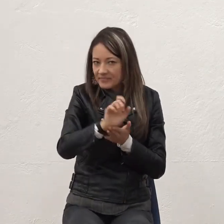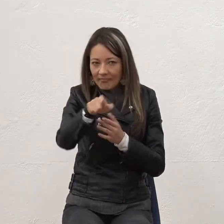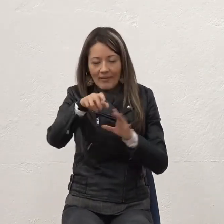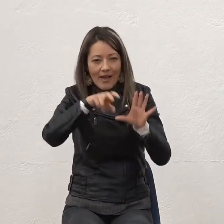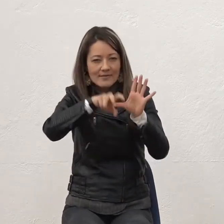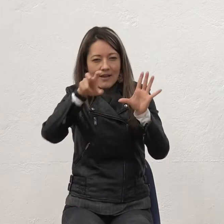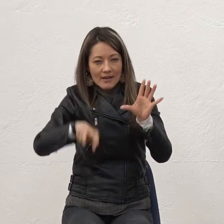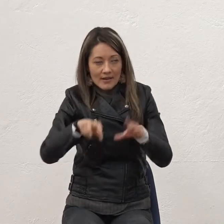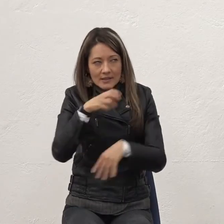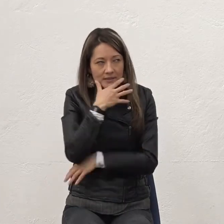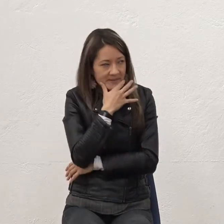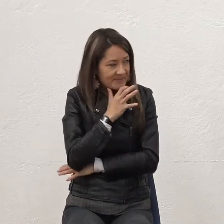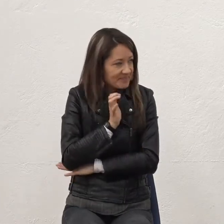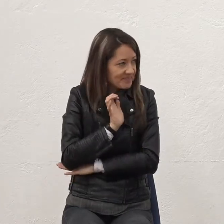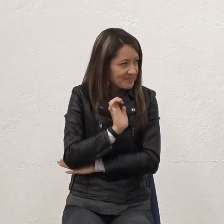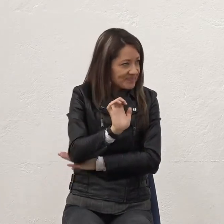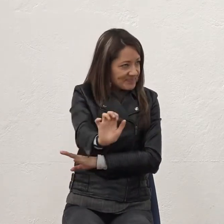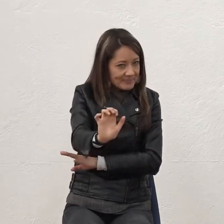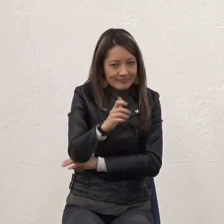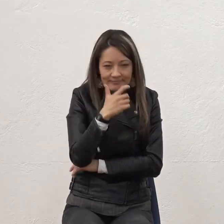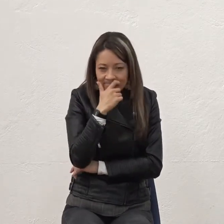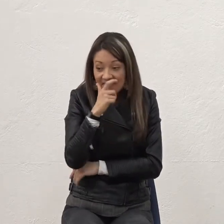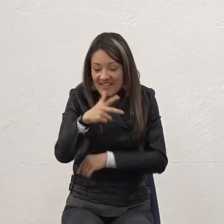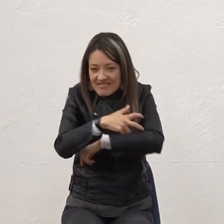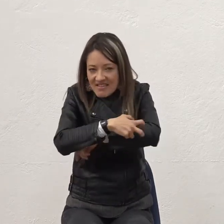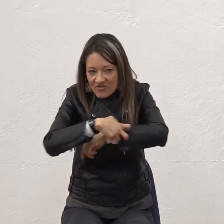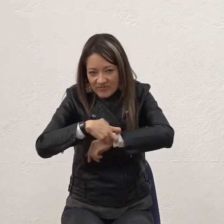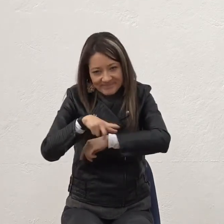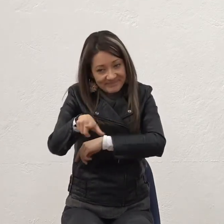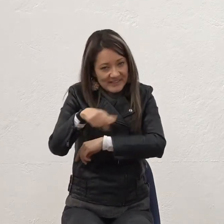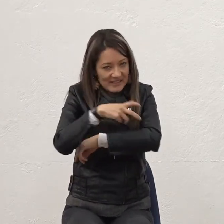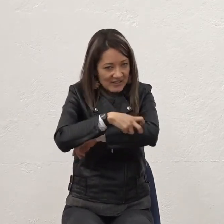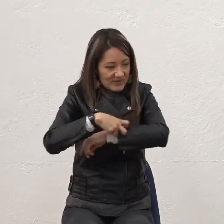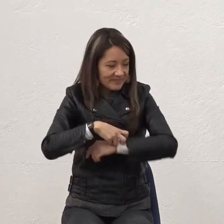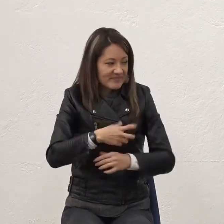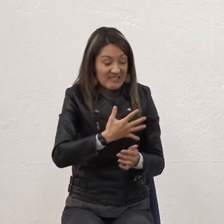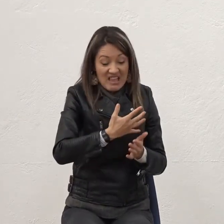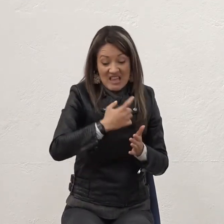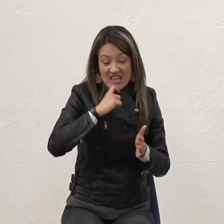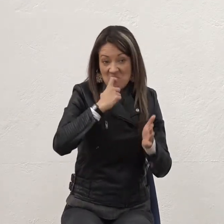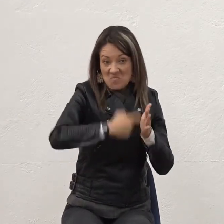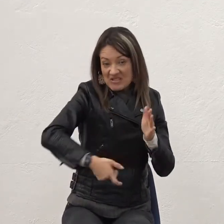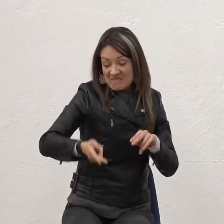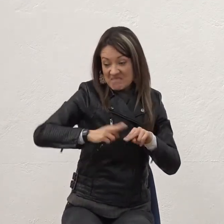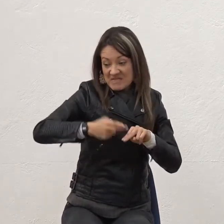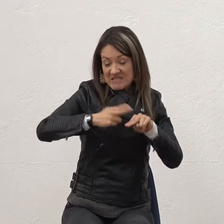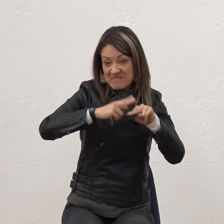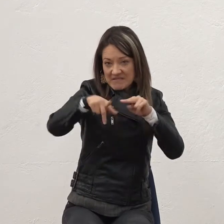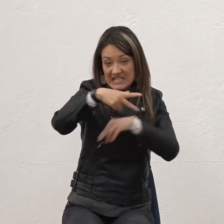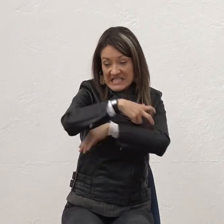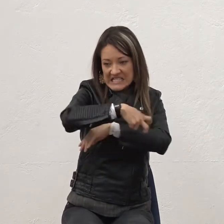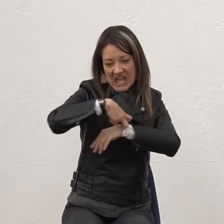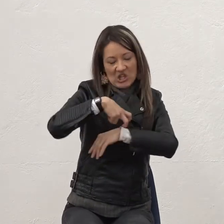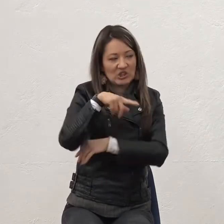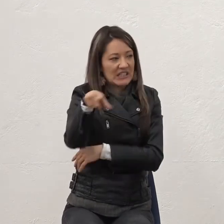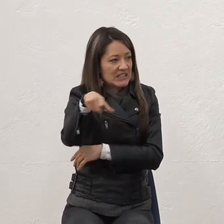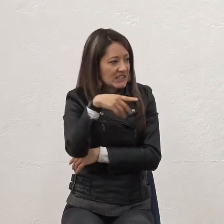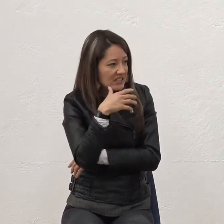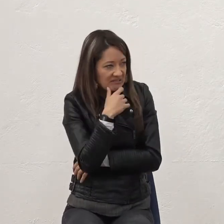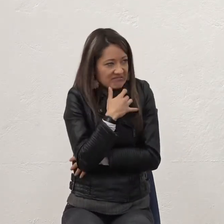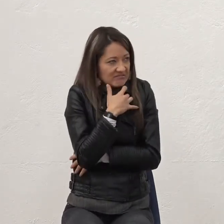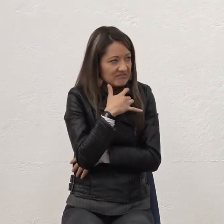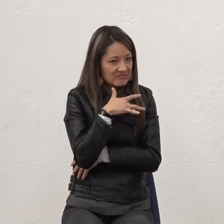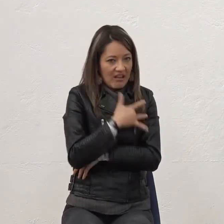hombre? Era un ladrón. Era un ladrón de todo